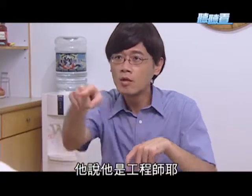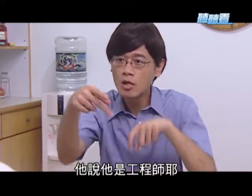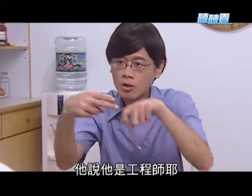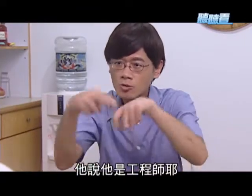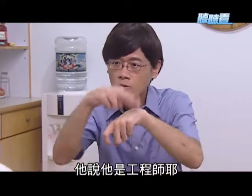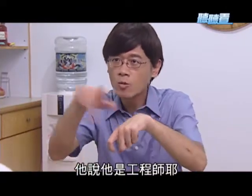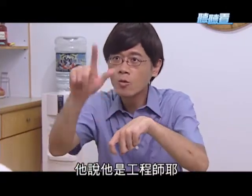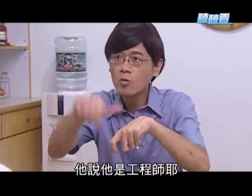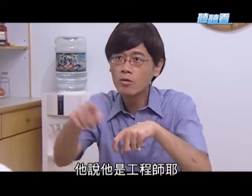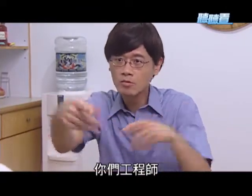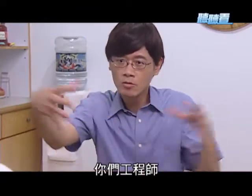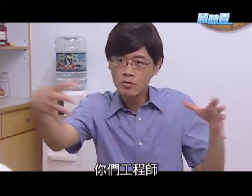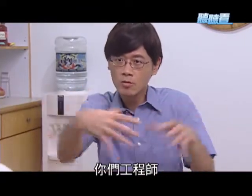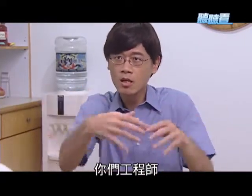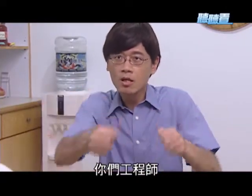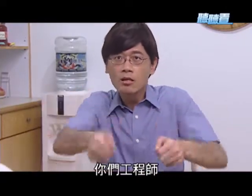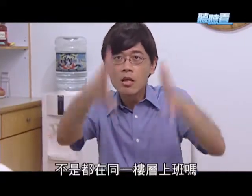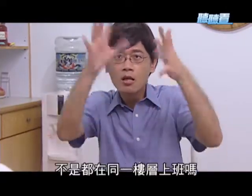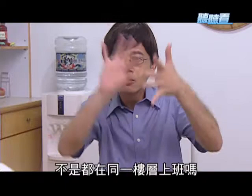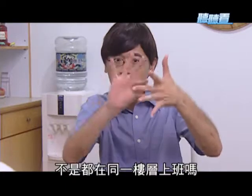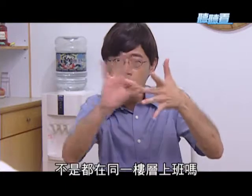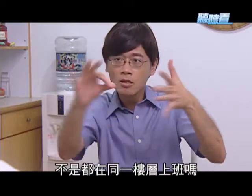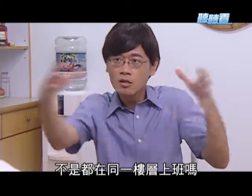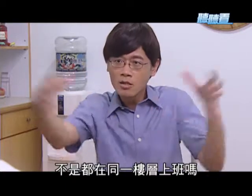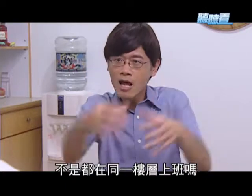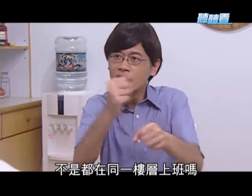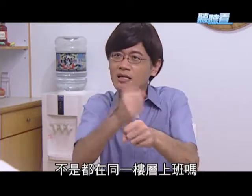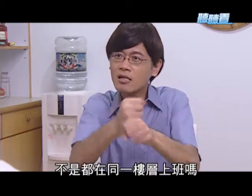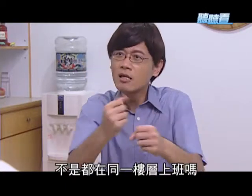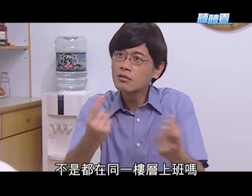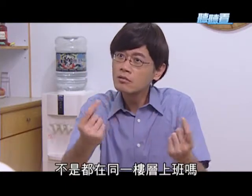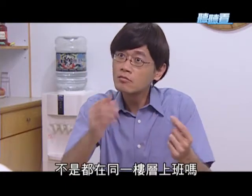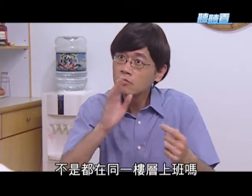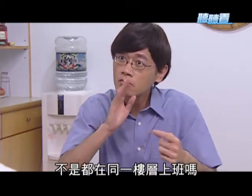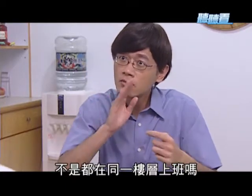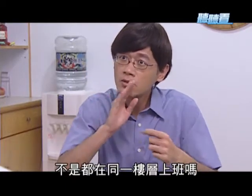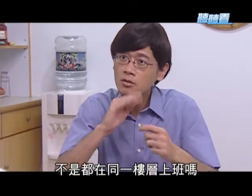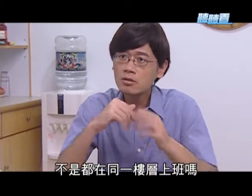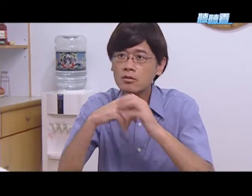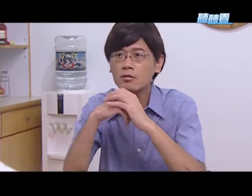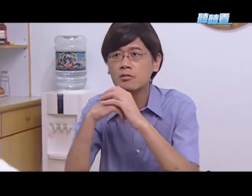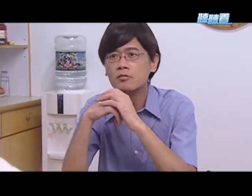哎，你们工程师不是都在同一楼层上班吗？